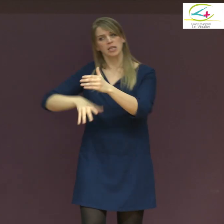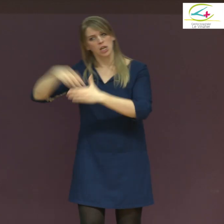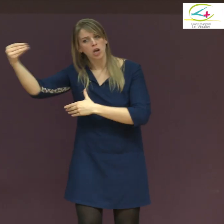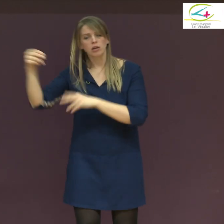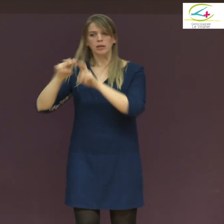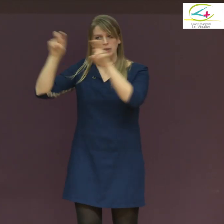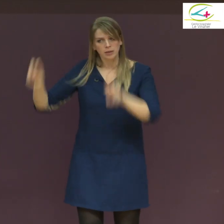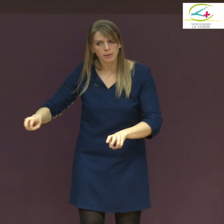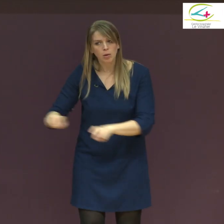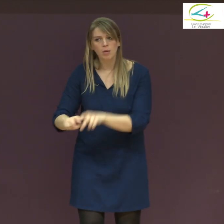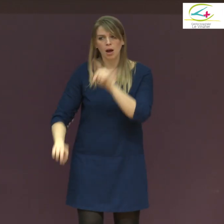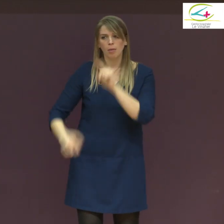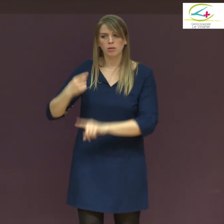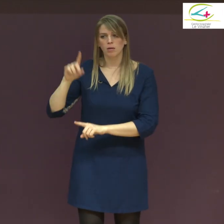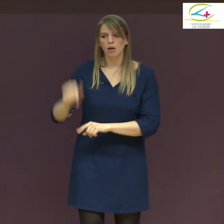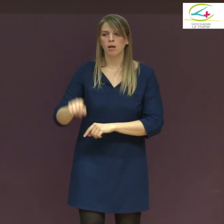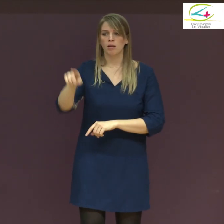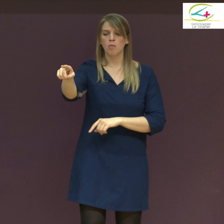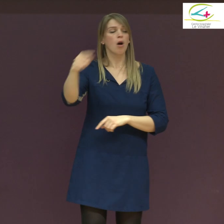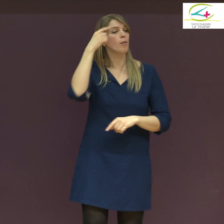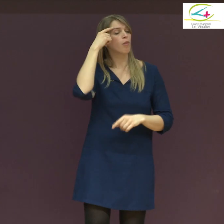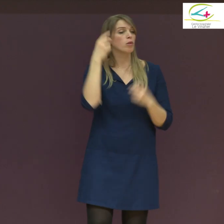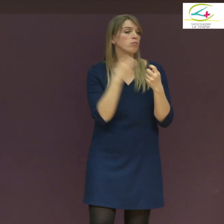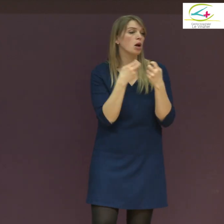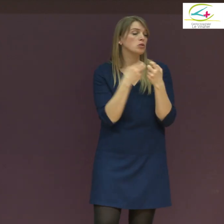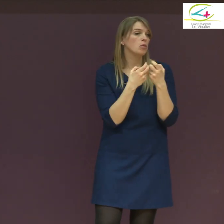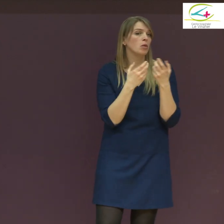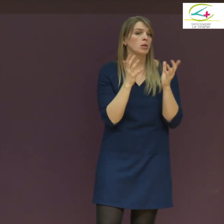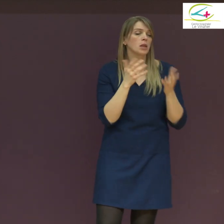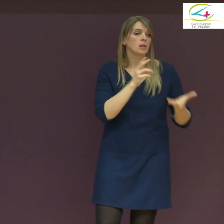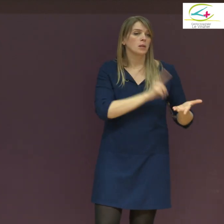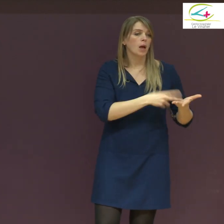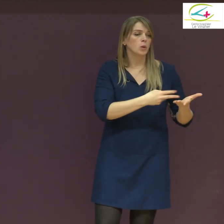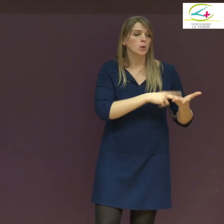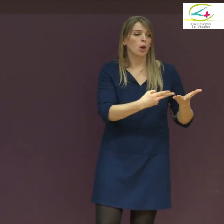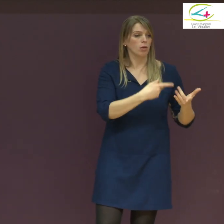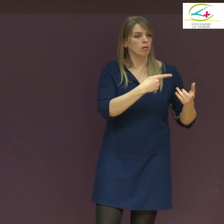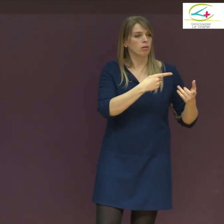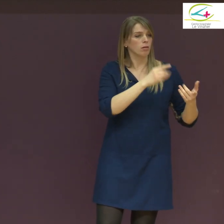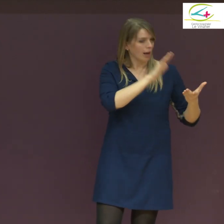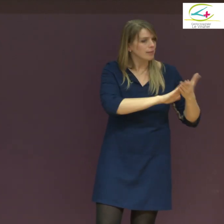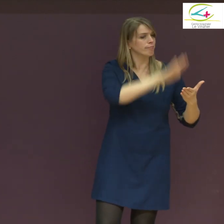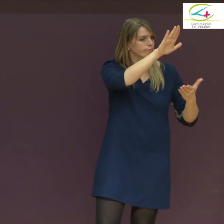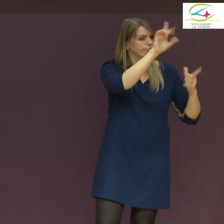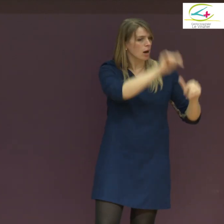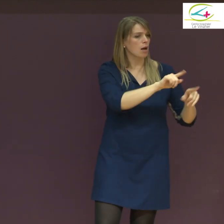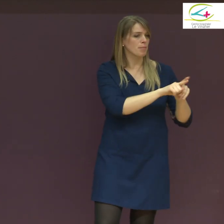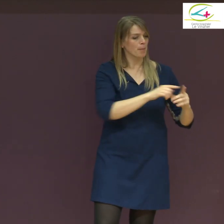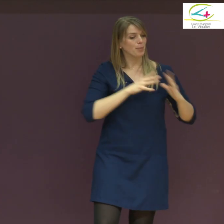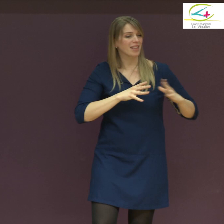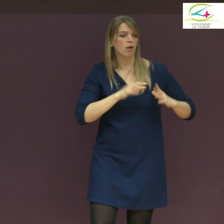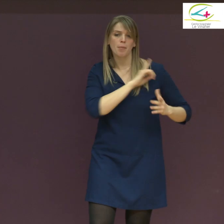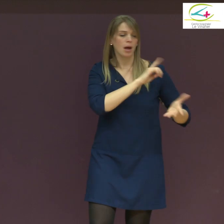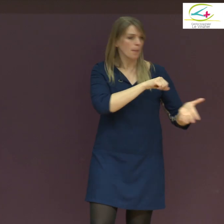extérieure, diplômée. Je parlais de moi, je pensais plutôt à des traducteurs assermentés, mais évidemment, on ne les évalue pas en tant